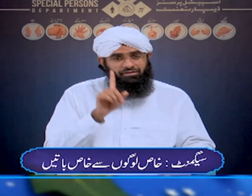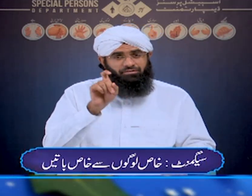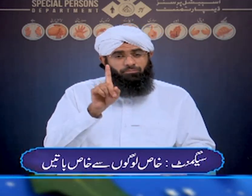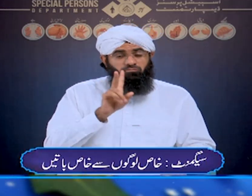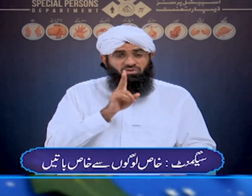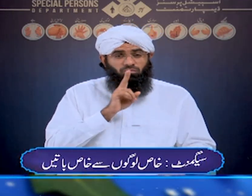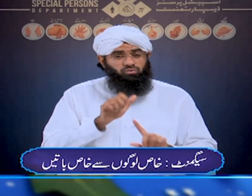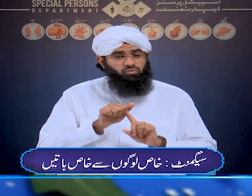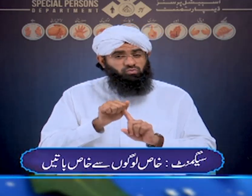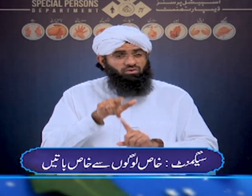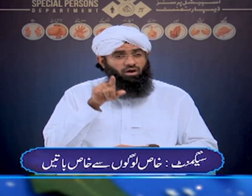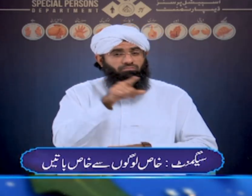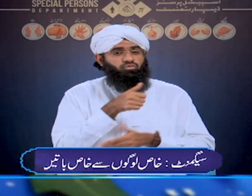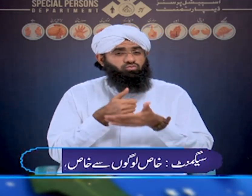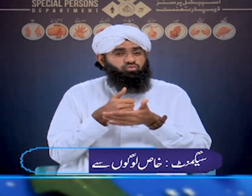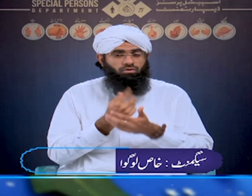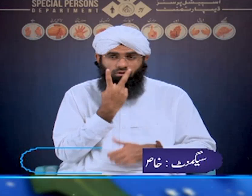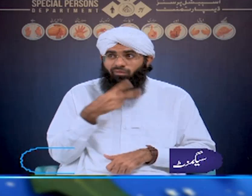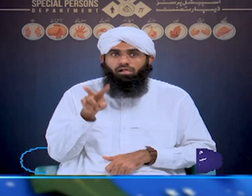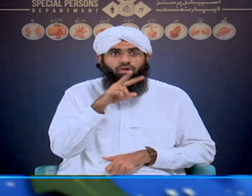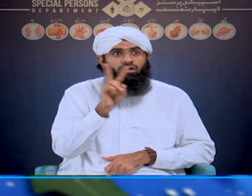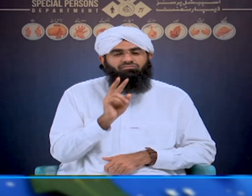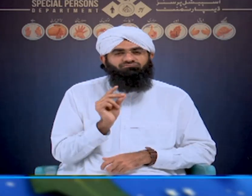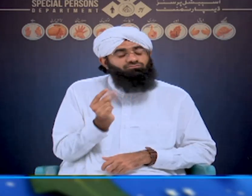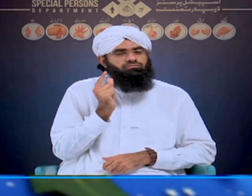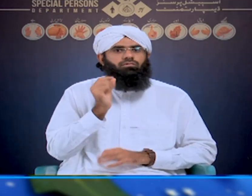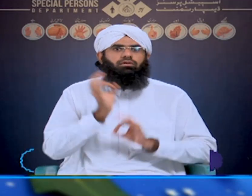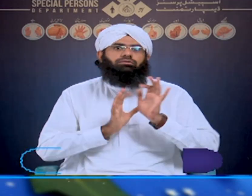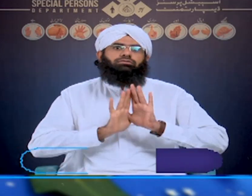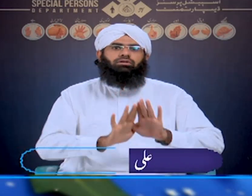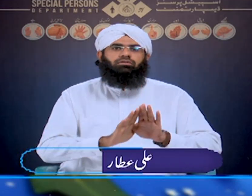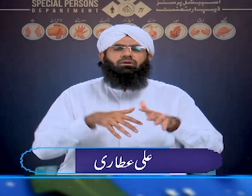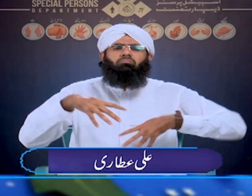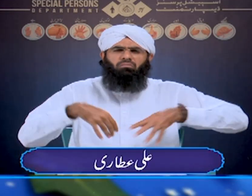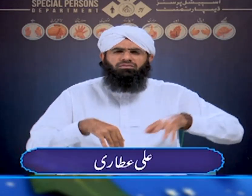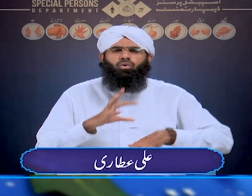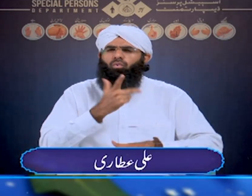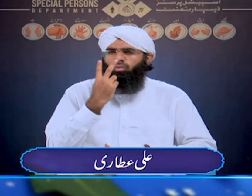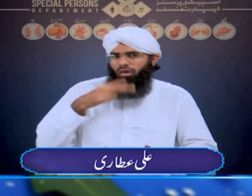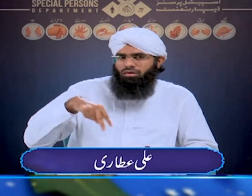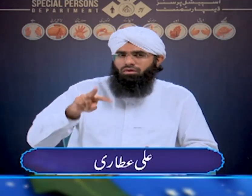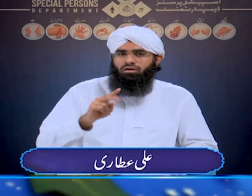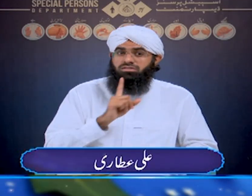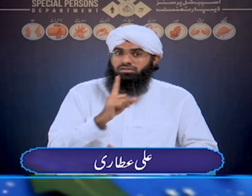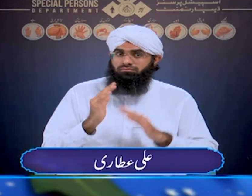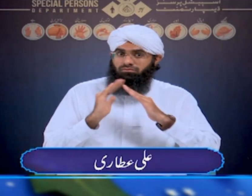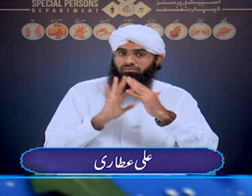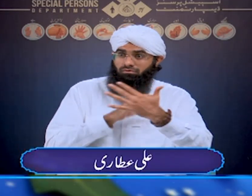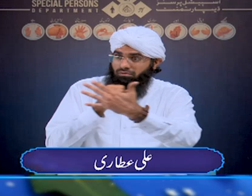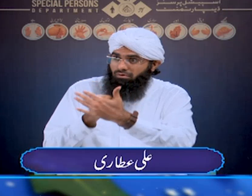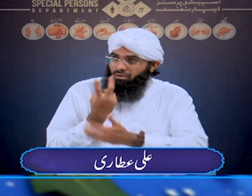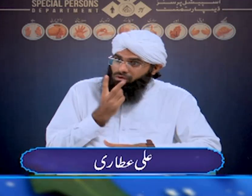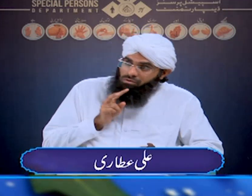عبرت پکڑیے اور بد نگاہی سے فوراً باز آ جائیے. رستوں میں جاتے ہوئے بالخصوص کسی کے گھر میں